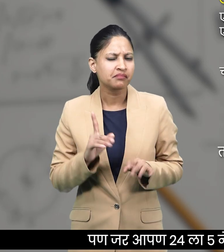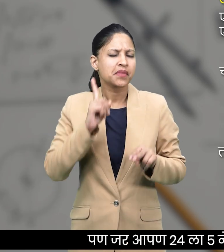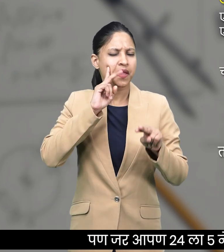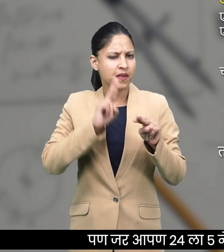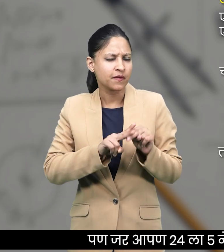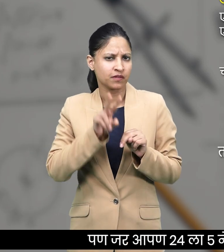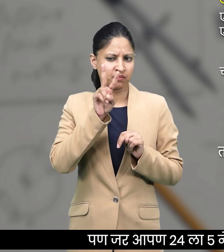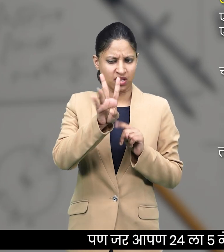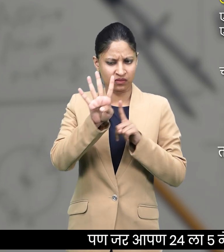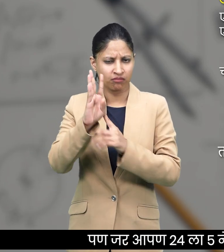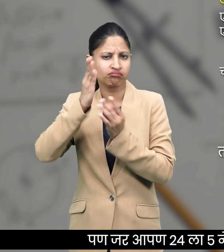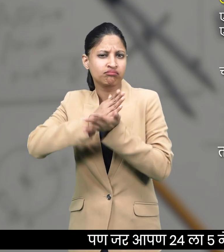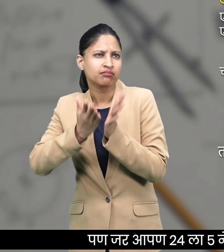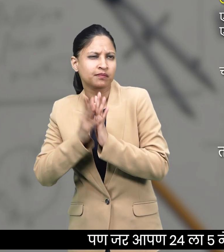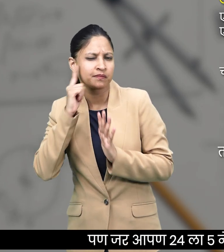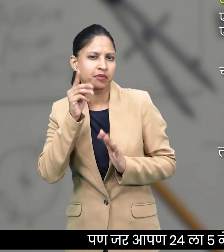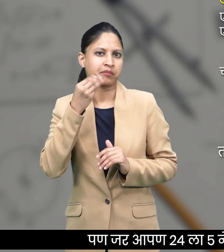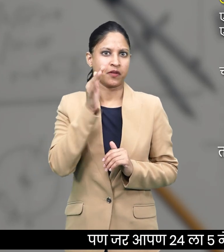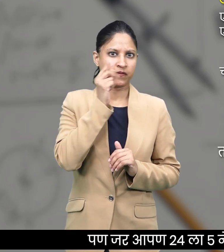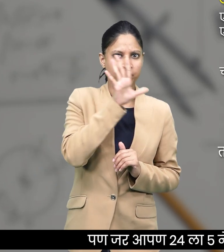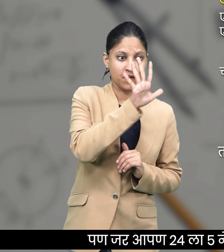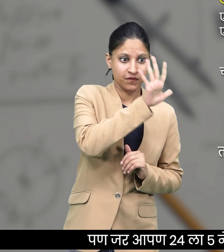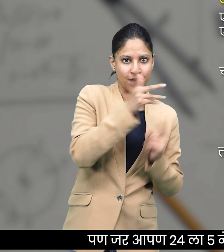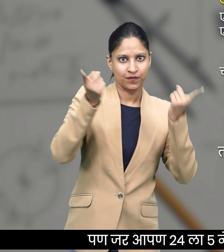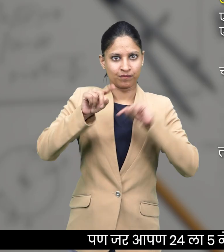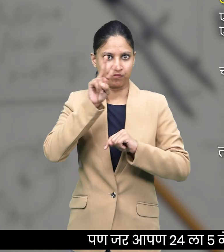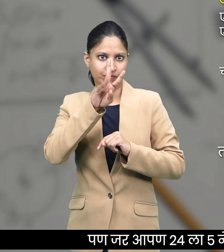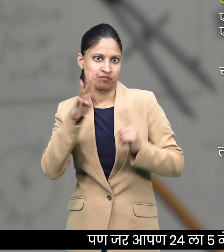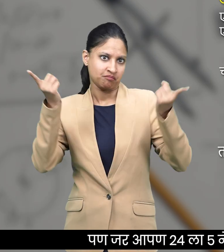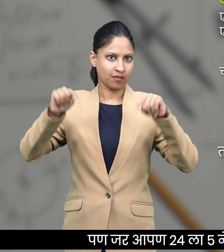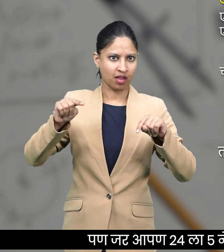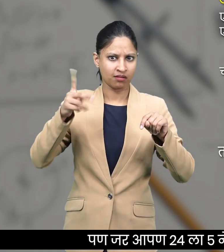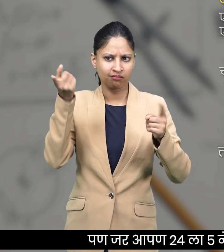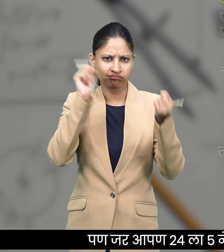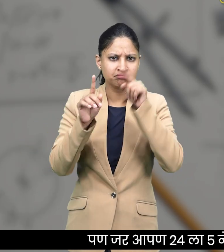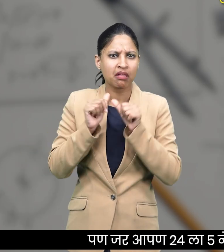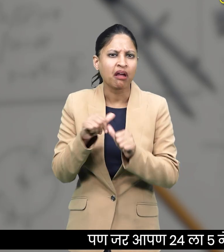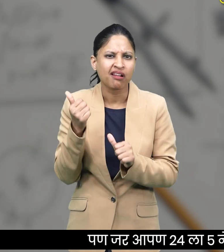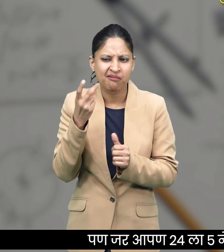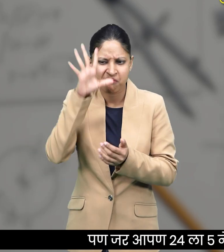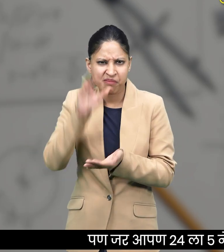पण जर आपण 24 ला 5 ने भागले तर काही बाटल्या शिल्लक राहतात.